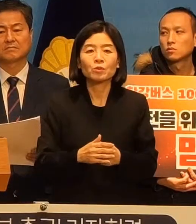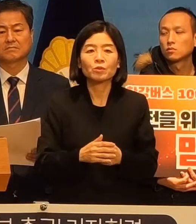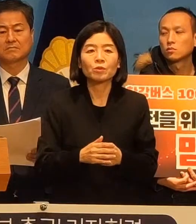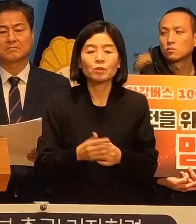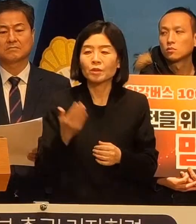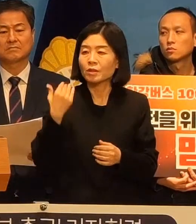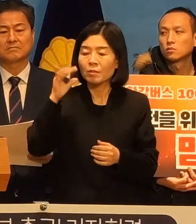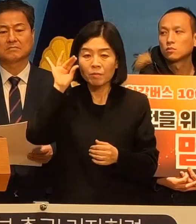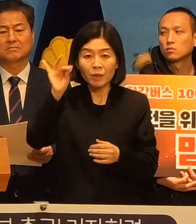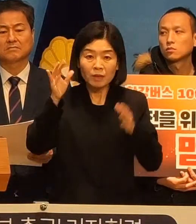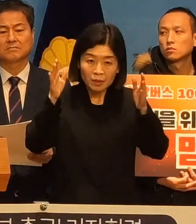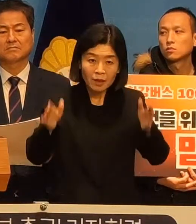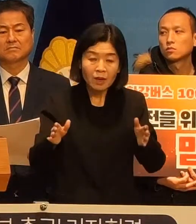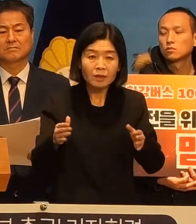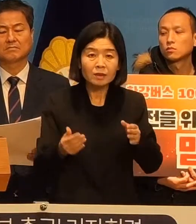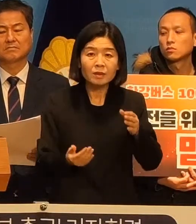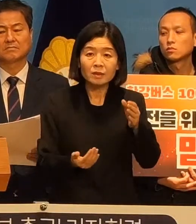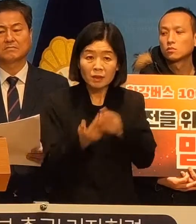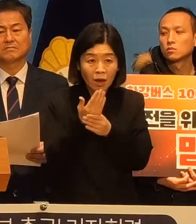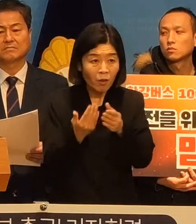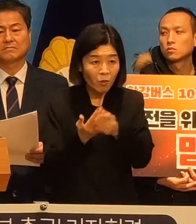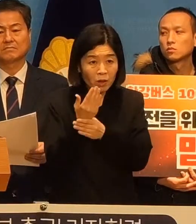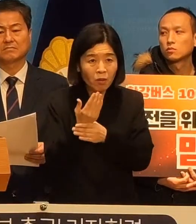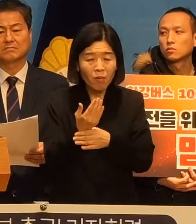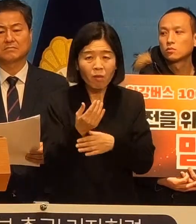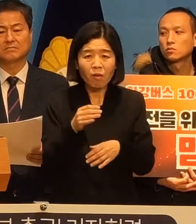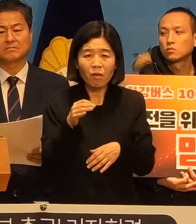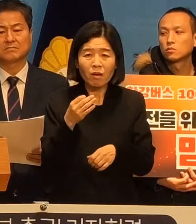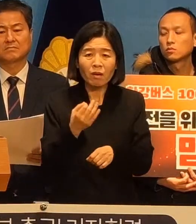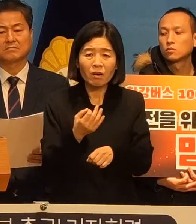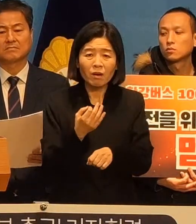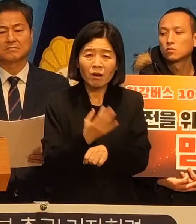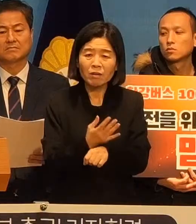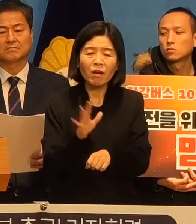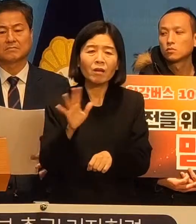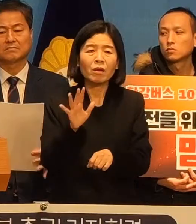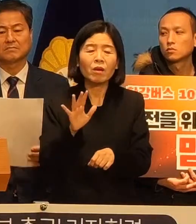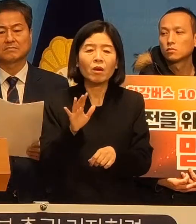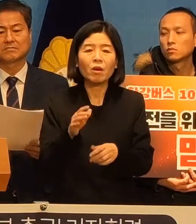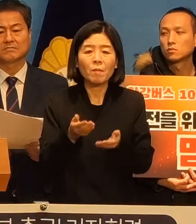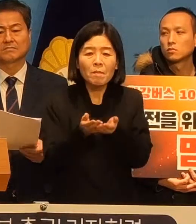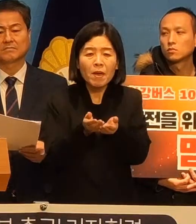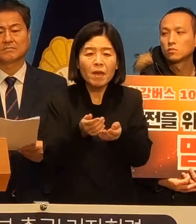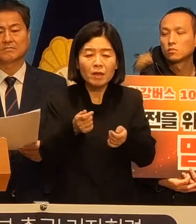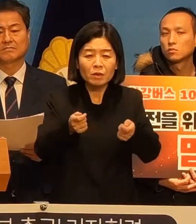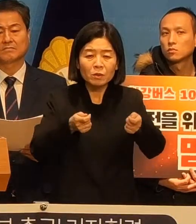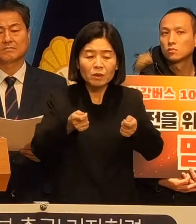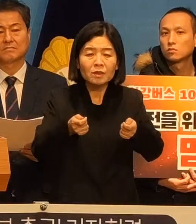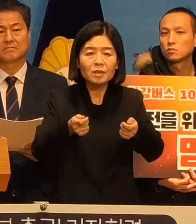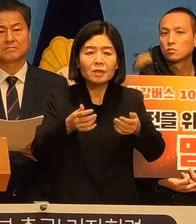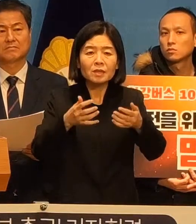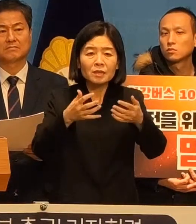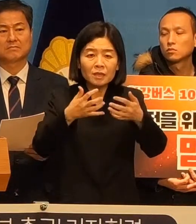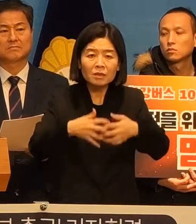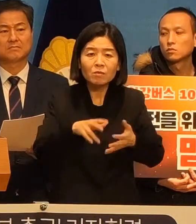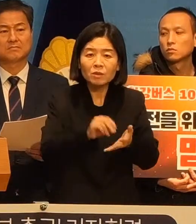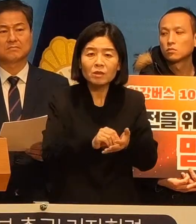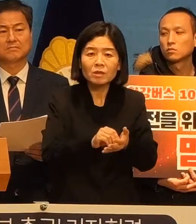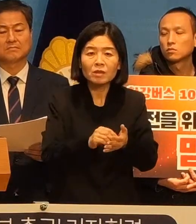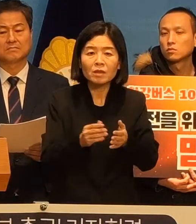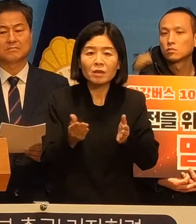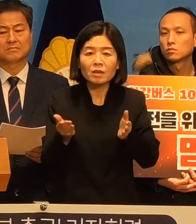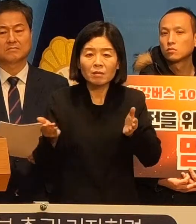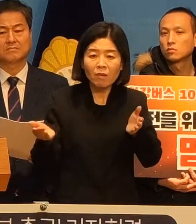동안 사고가 간단치가 않습니다. 조타 시설의 문제라든지 그리고 좌초를